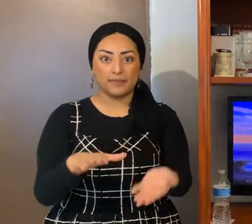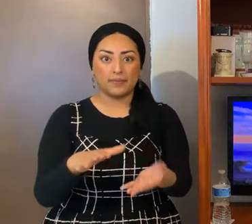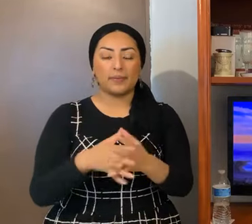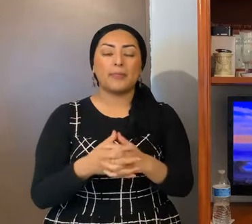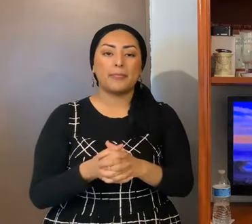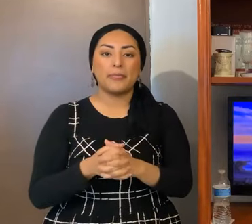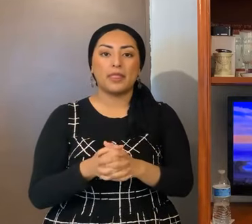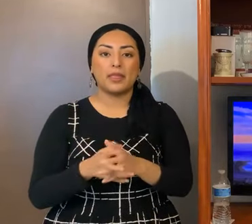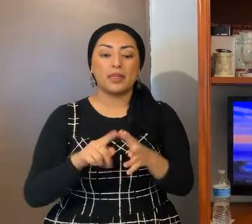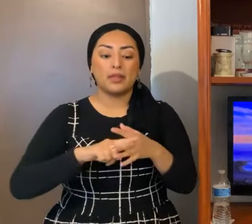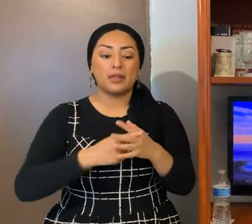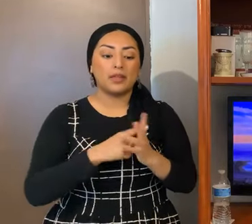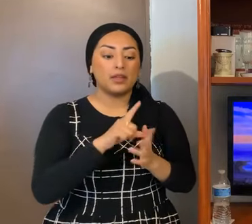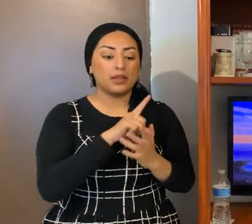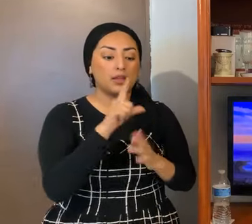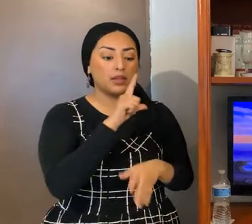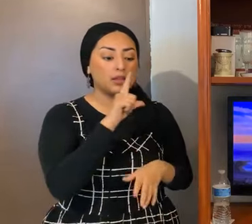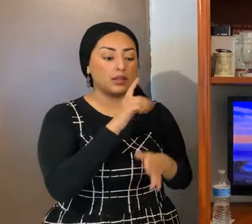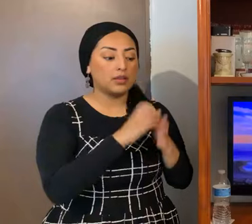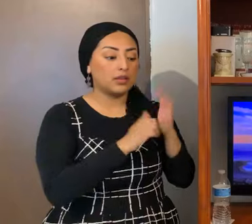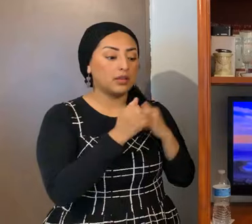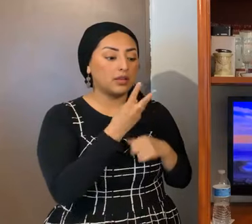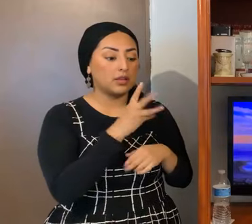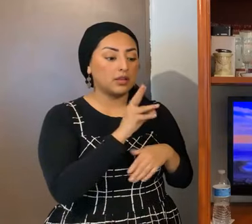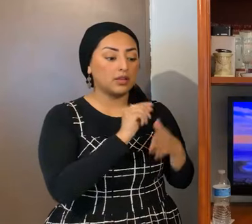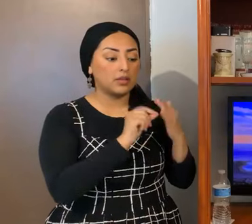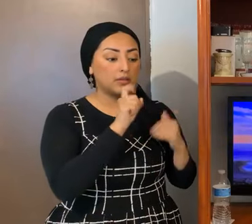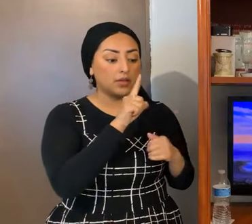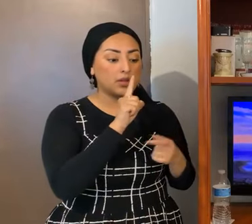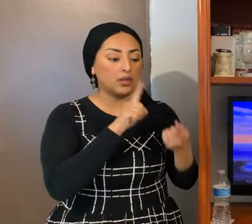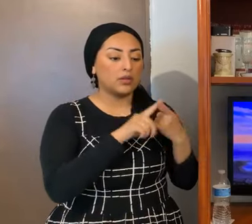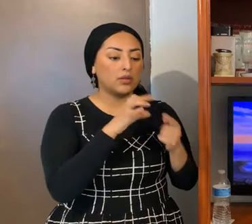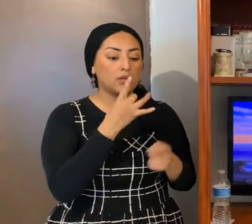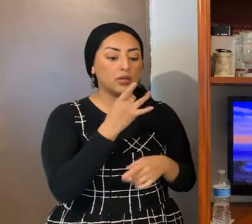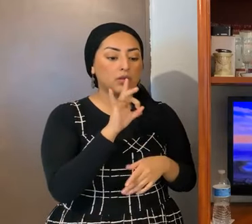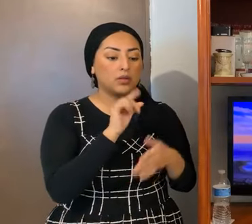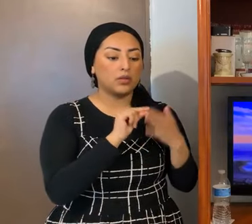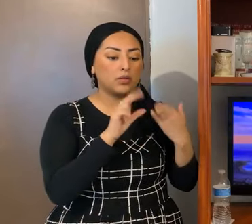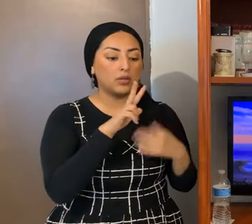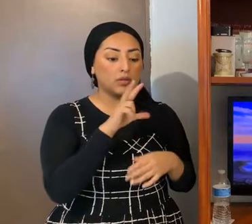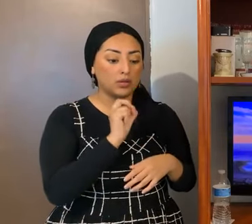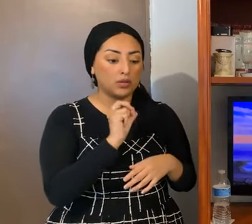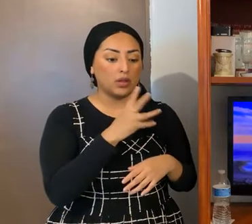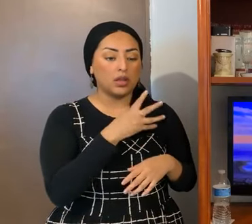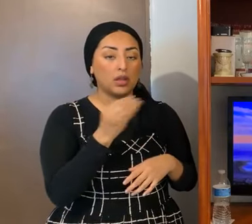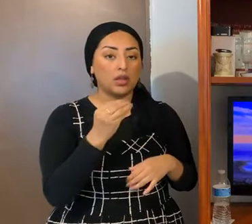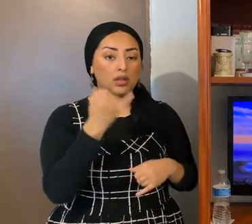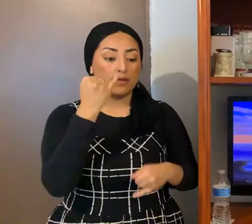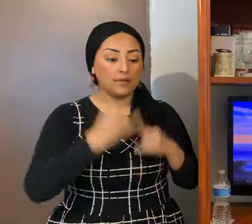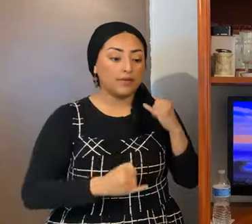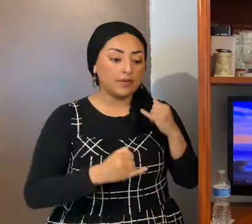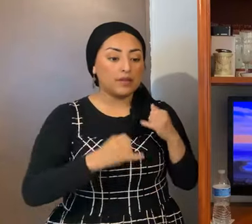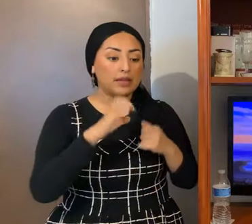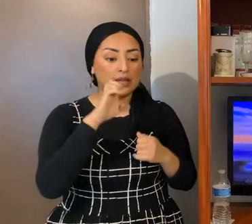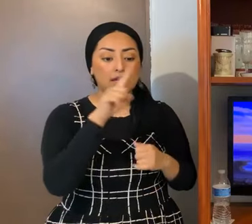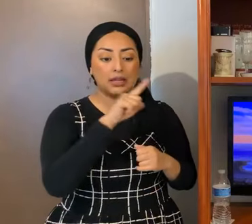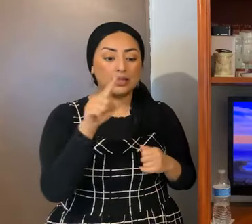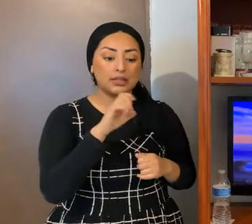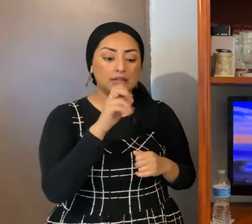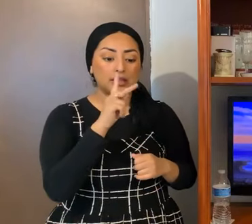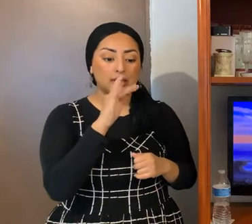muerte. Abarca de Levítico 16, 1 al 18, verso 30, y la conclusión es